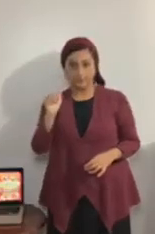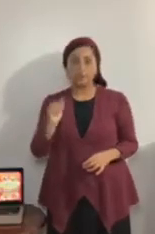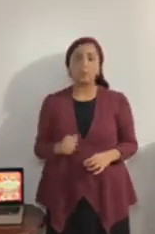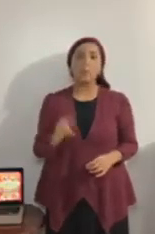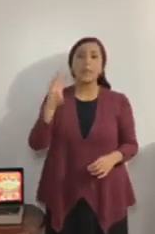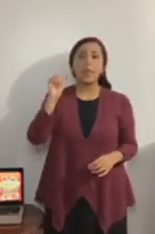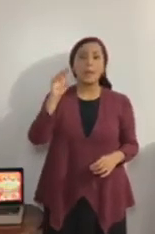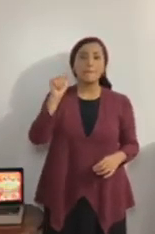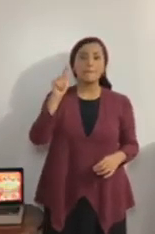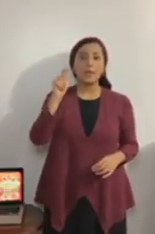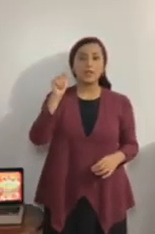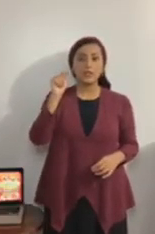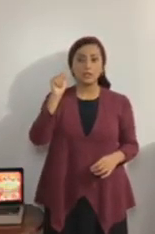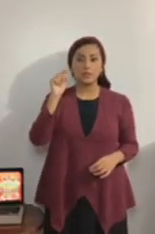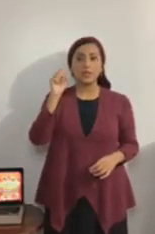Mateo 14, verso 6